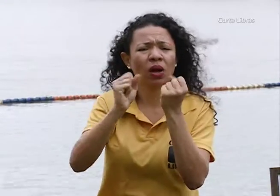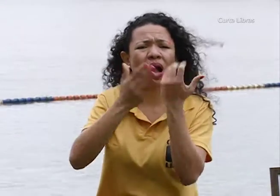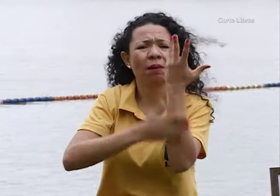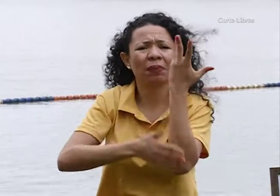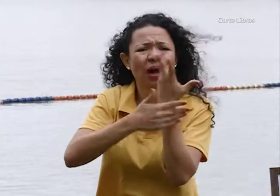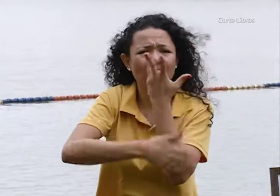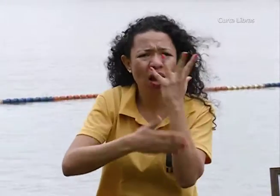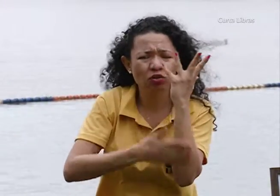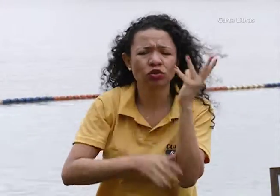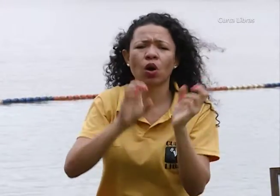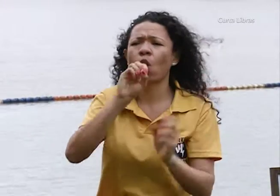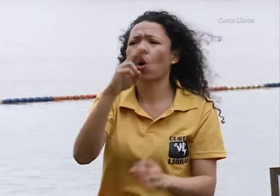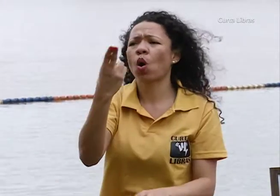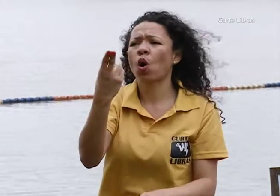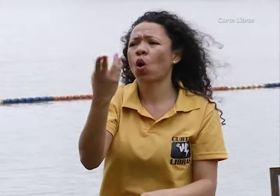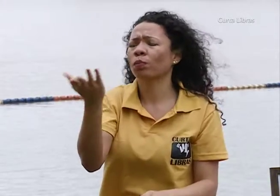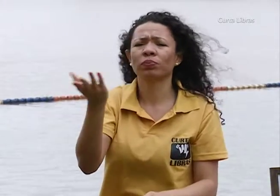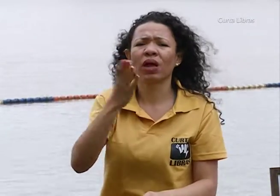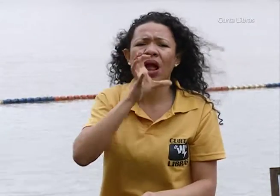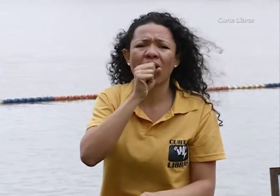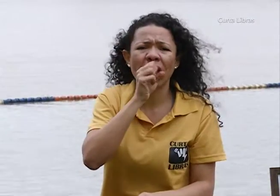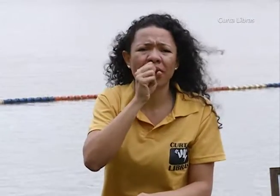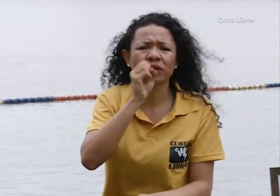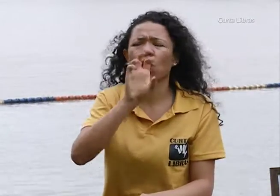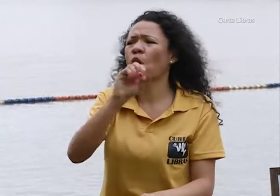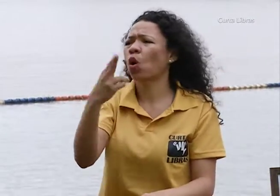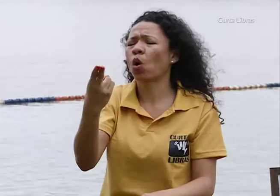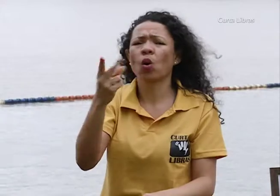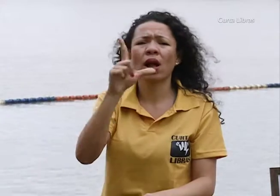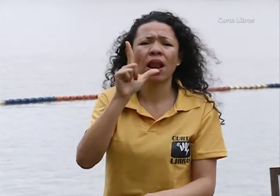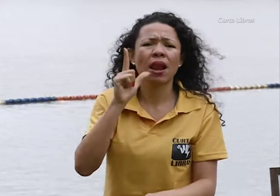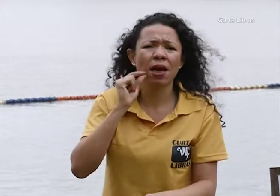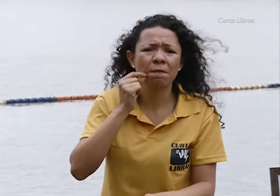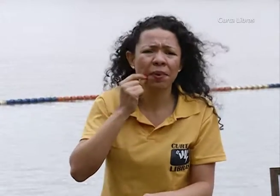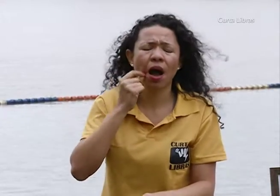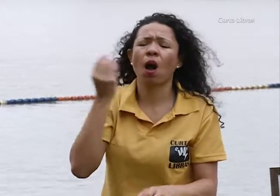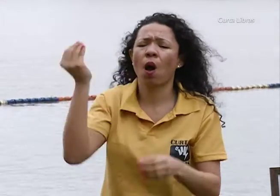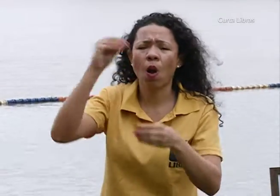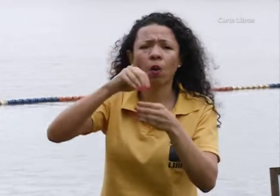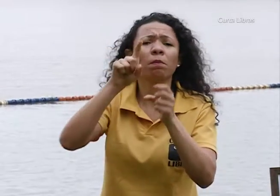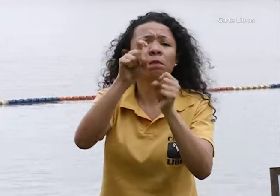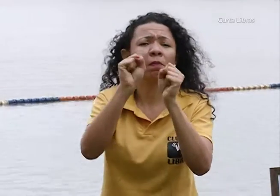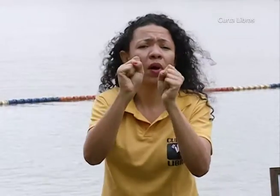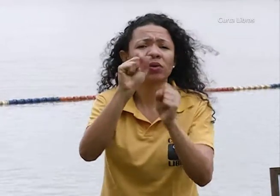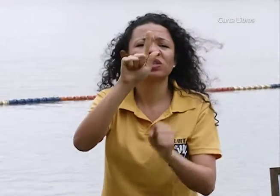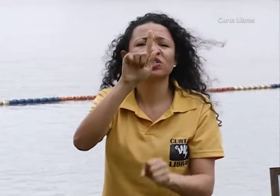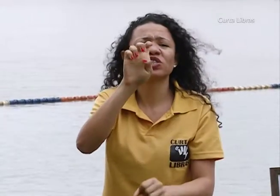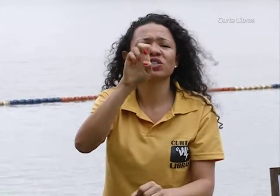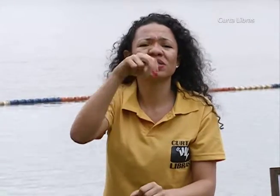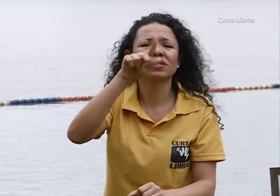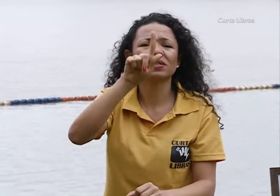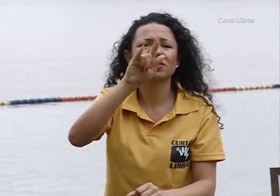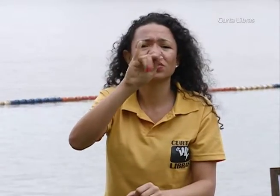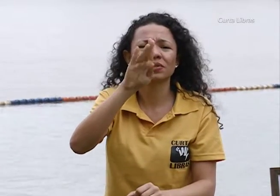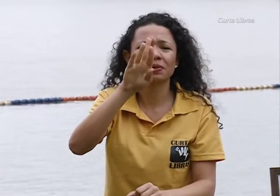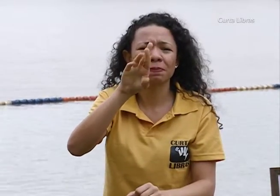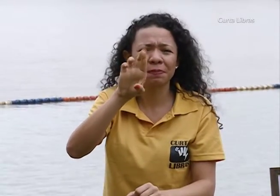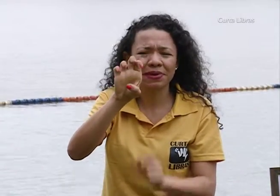pode, por exemplo, pôr frutas que mais gosta, como o abacaxi, a laranja, ou o limão. Você pode